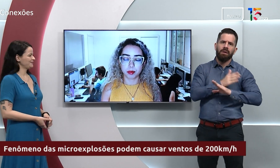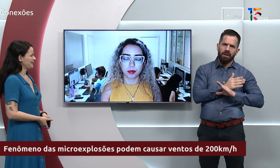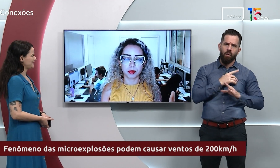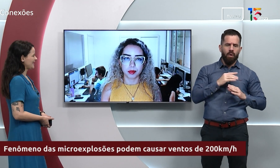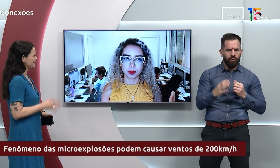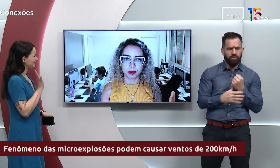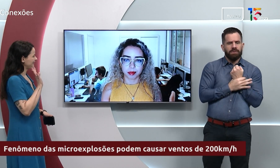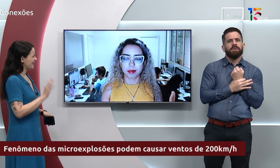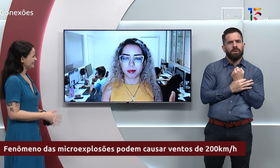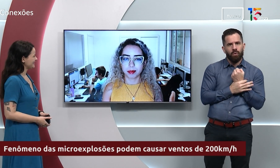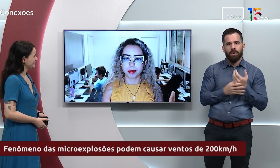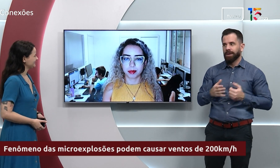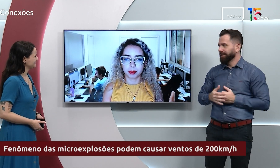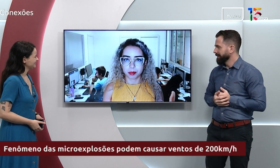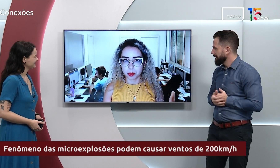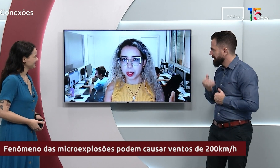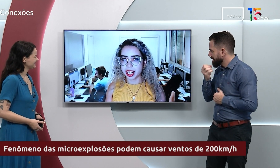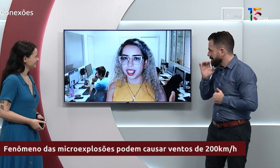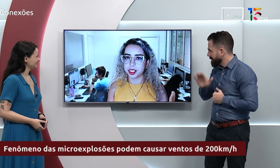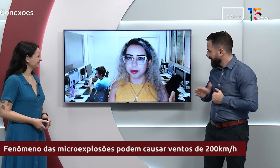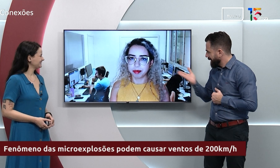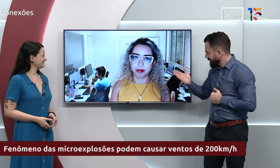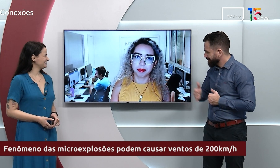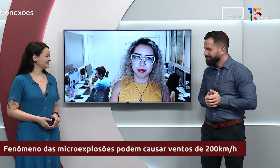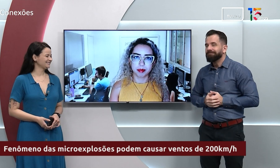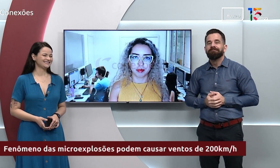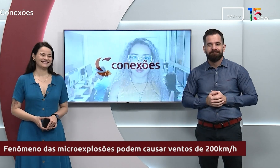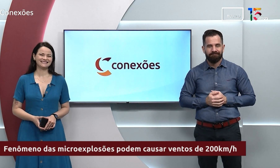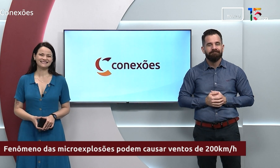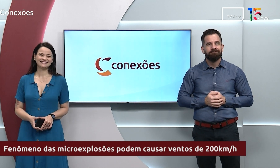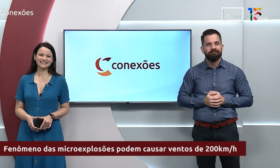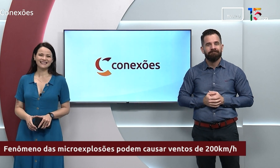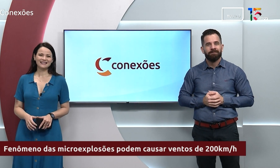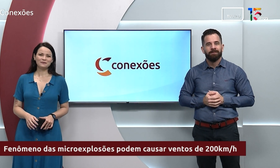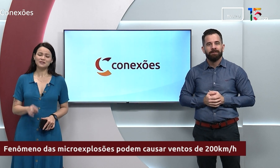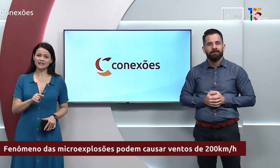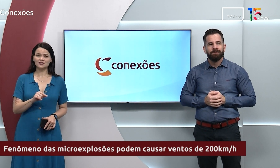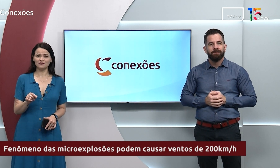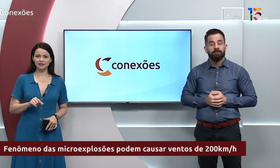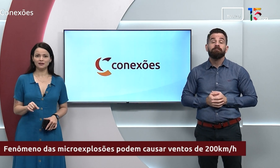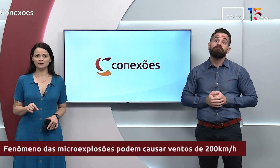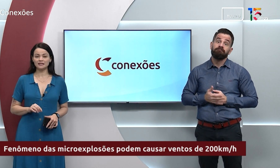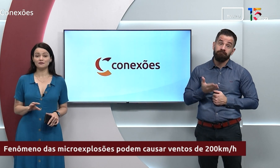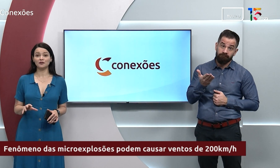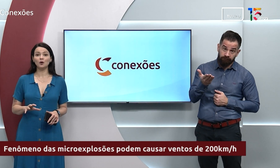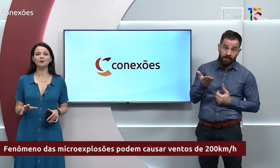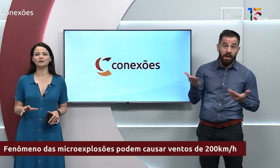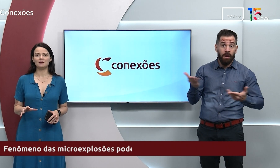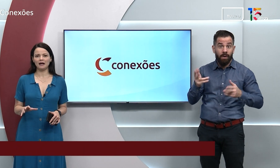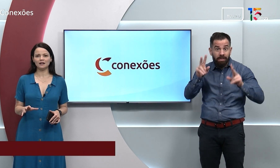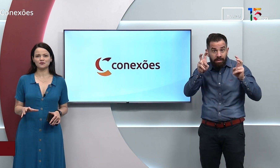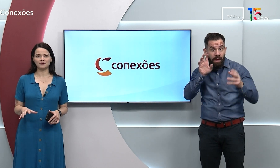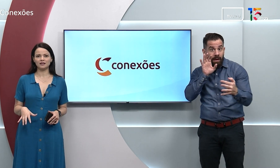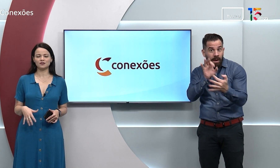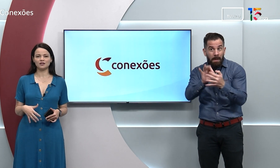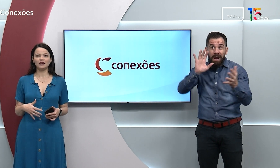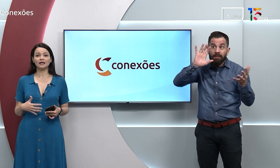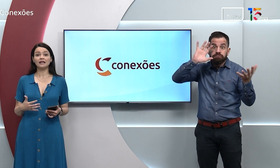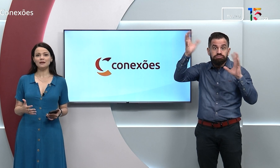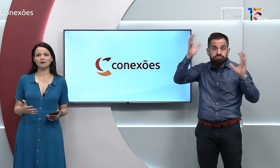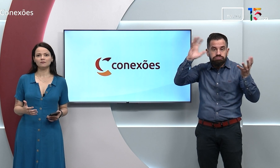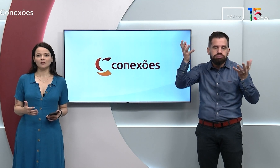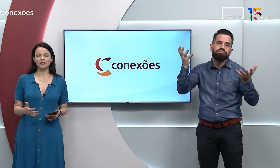segurança. Obrigada, boa tarde. Boa tarde. Hoje, já que a gente está falando desse fenômeno climático, né,